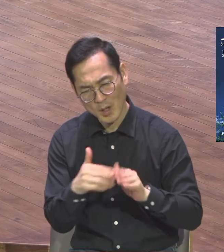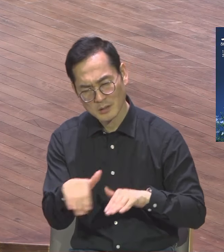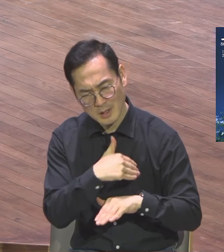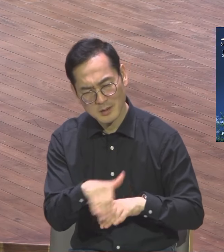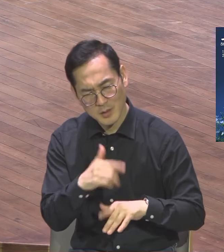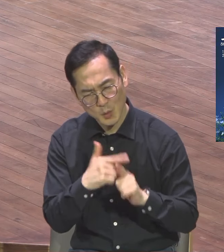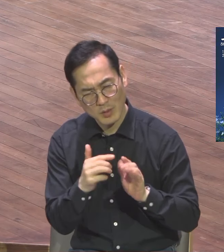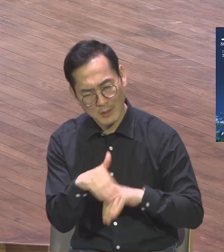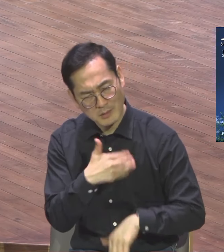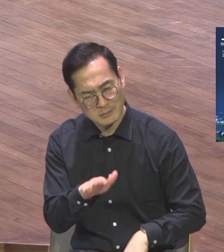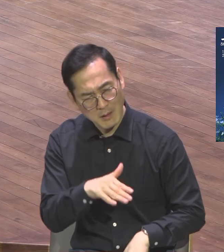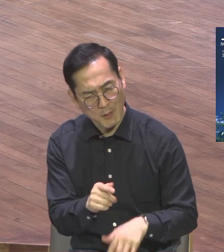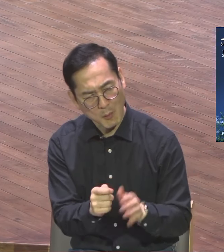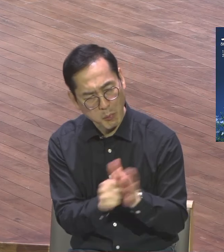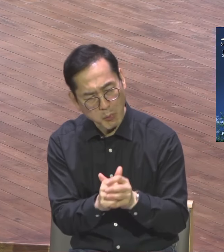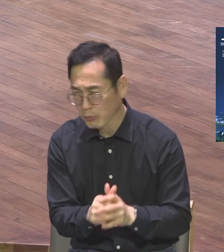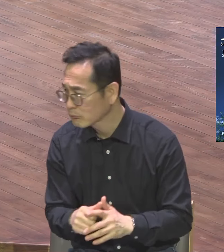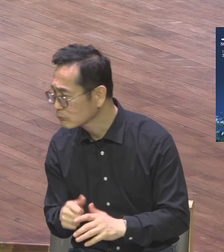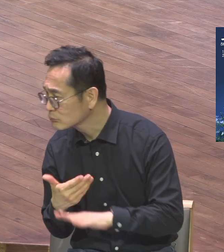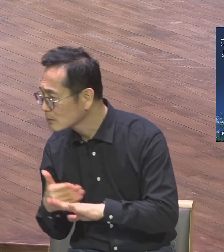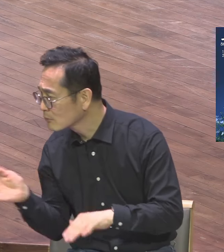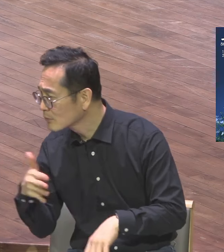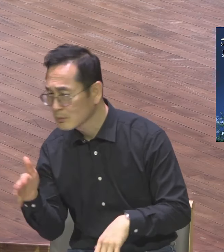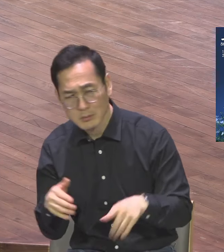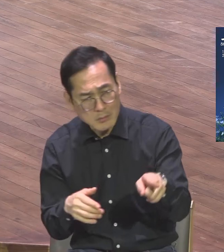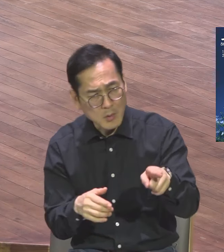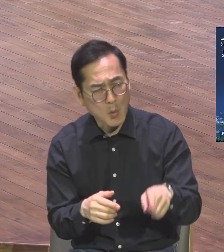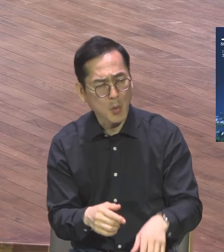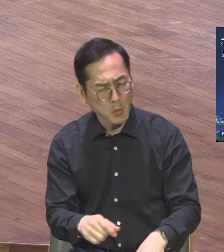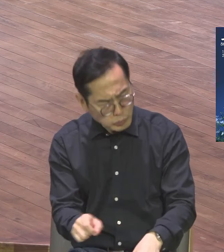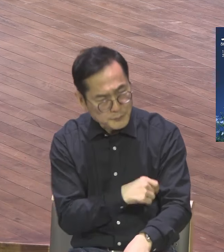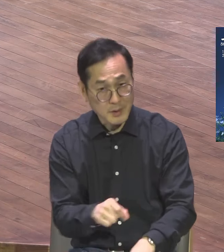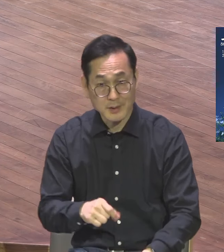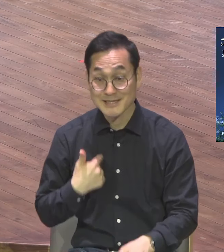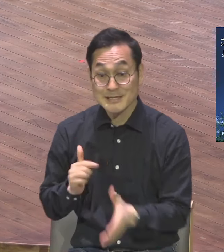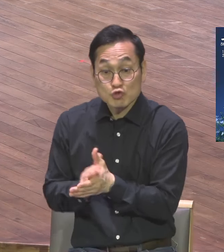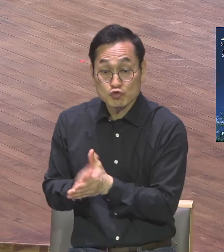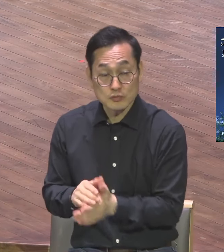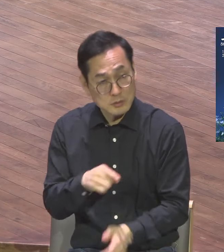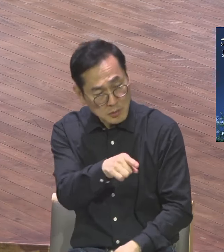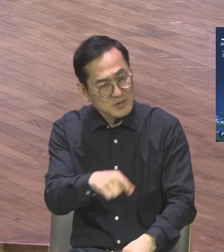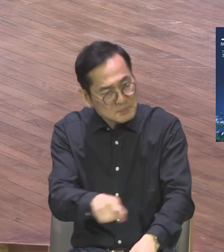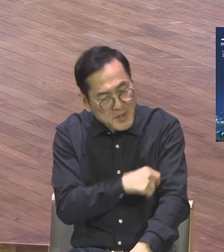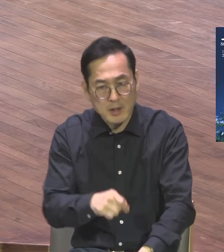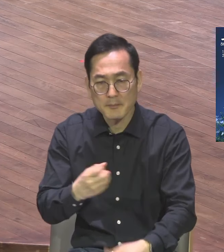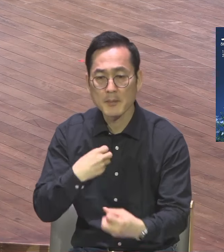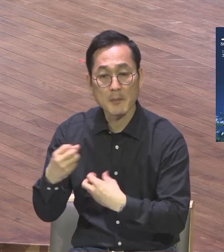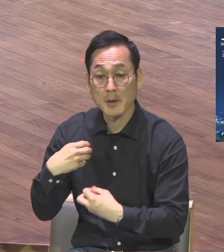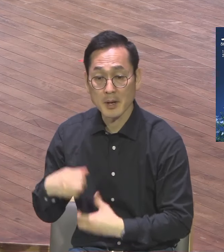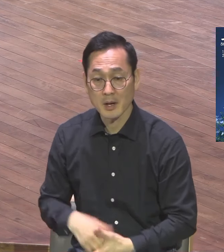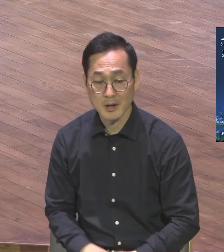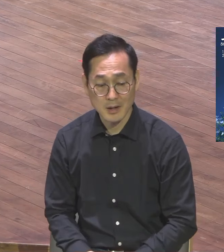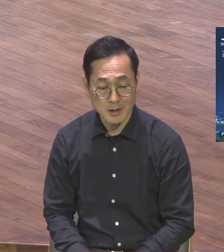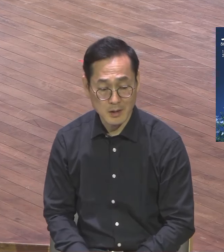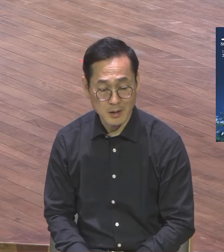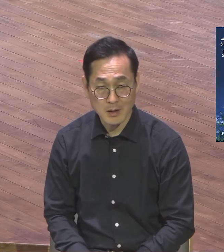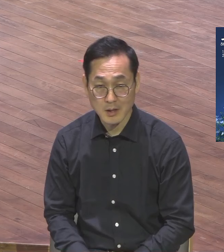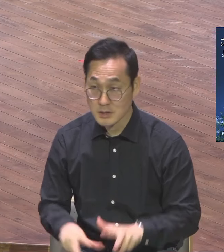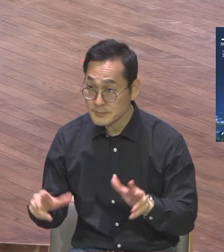다르네. 가까운 친구들이 너는 좀 다르다. 다르다 그 소리 지금까지 돼